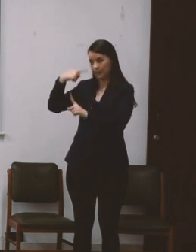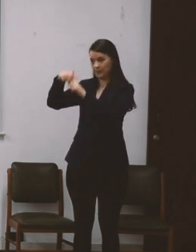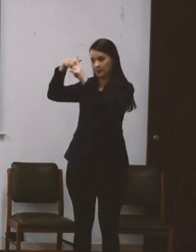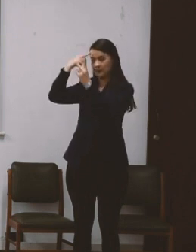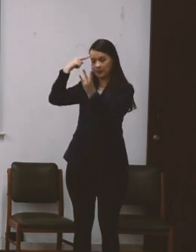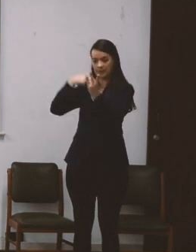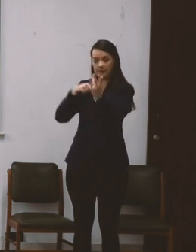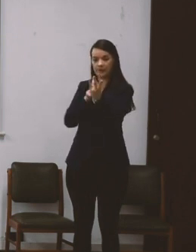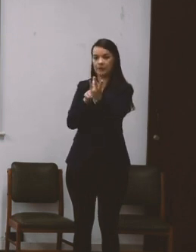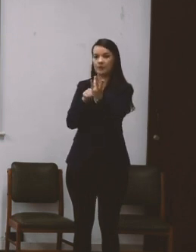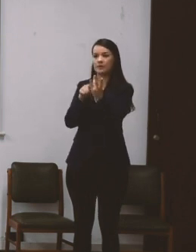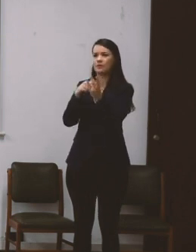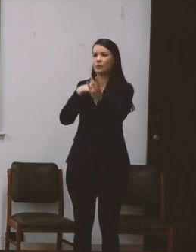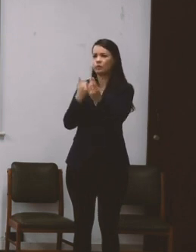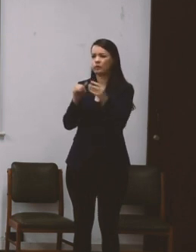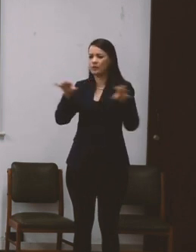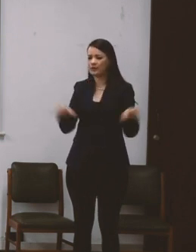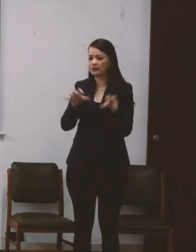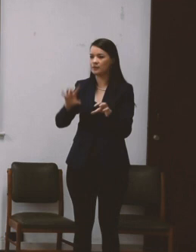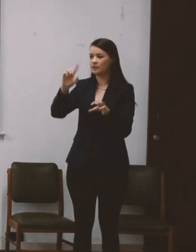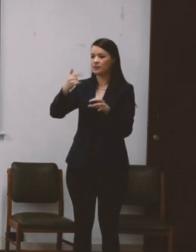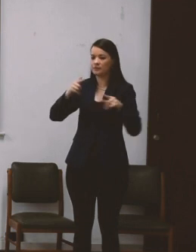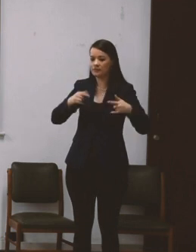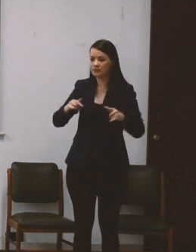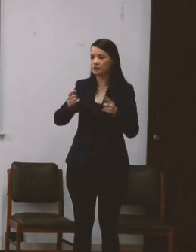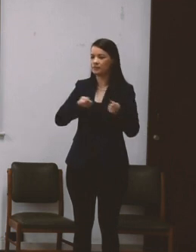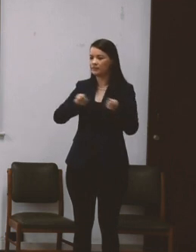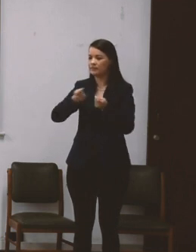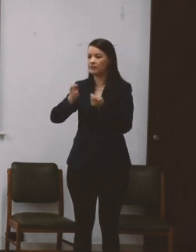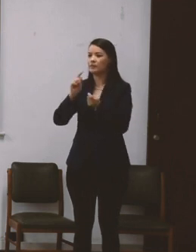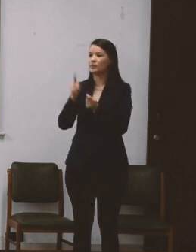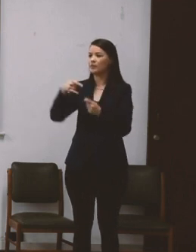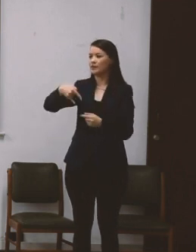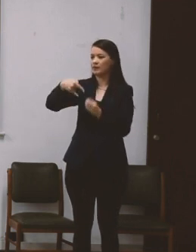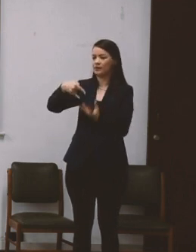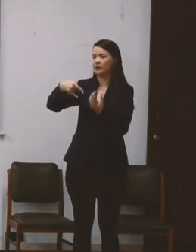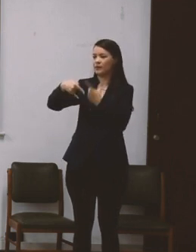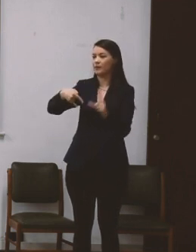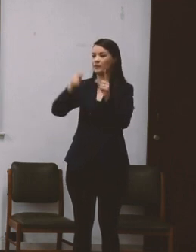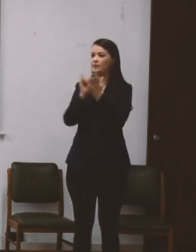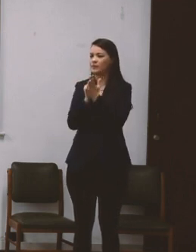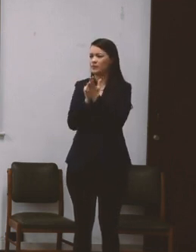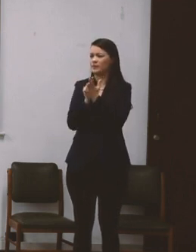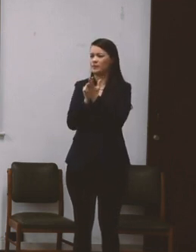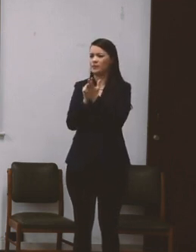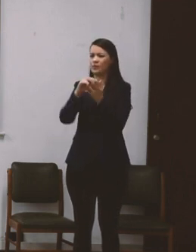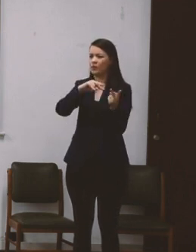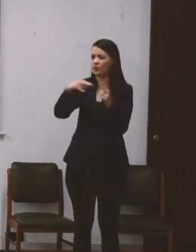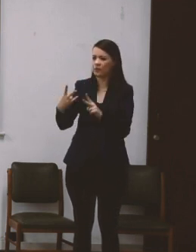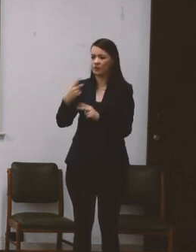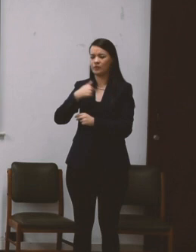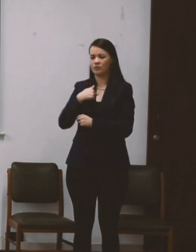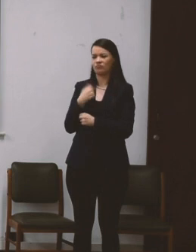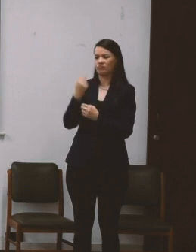actos por los que nos hacemos gobernables en relación con la racionalidad neoliberal, entonces la insurrección contra